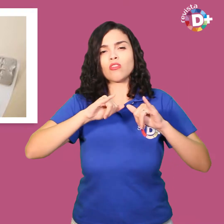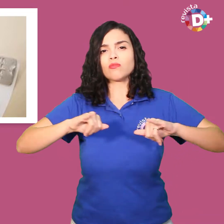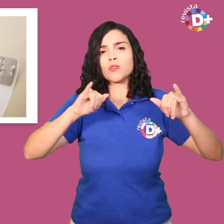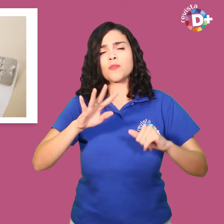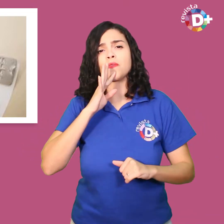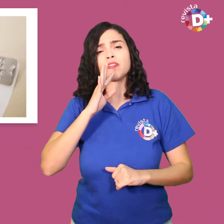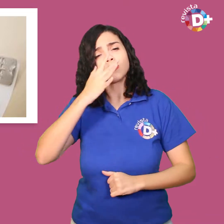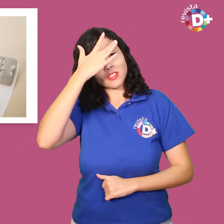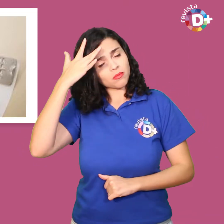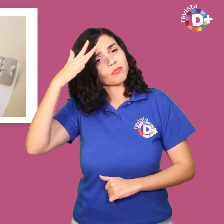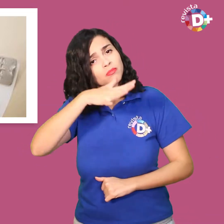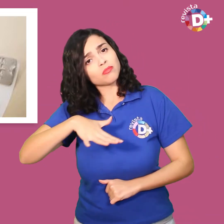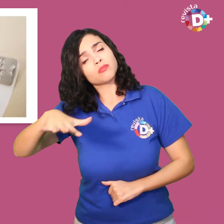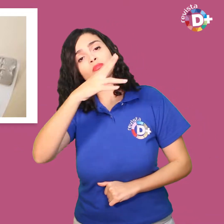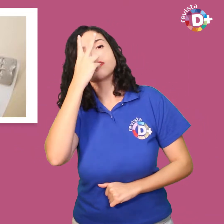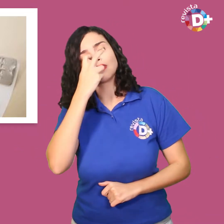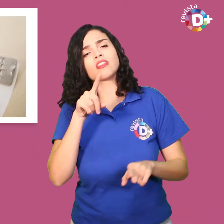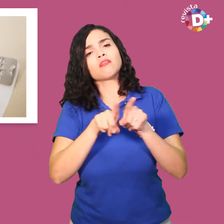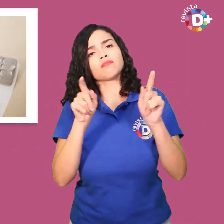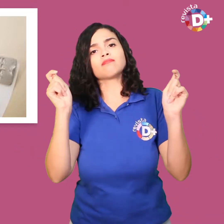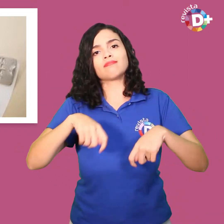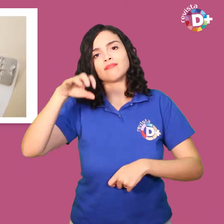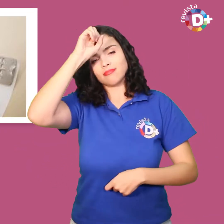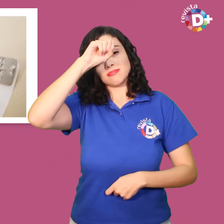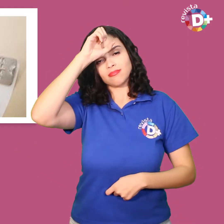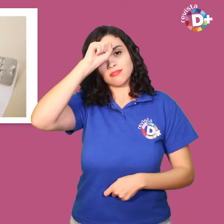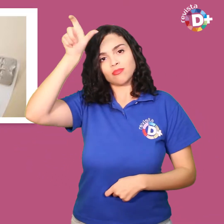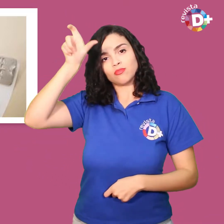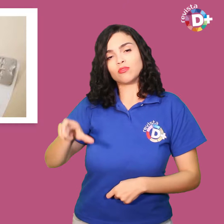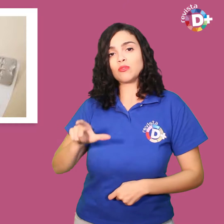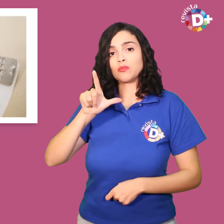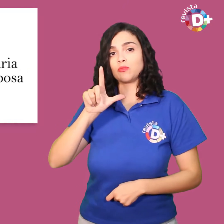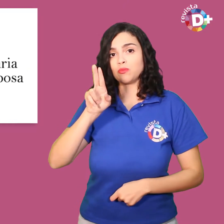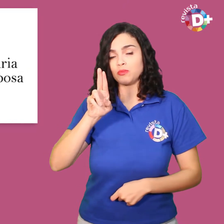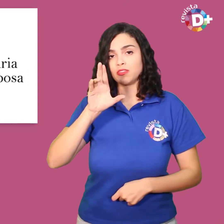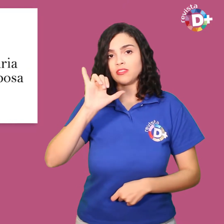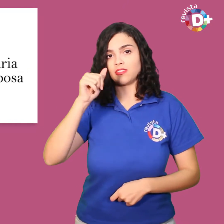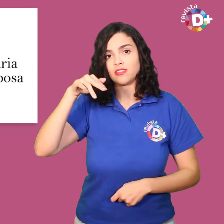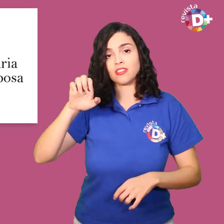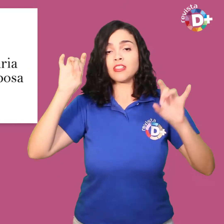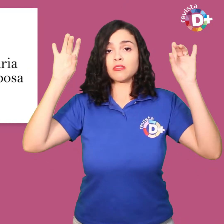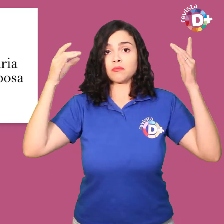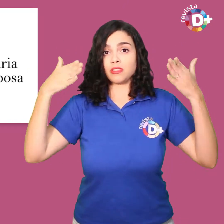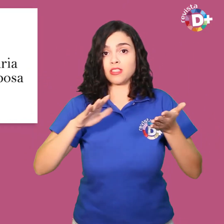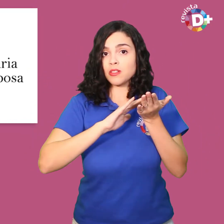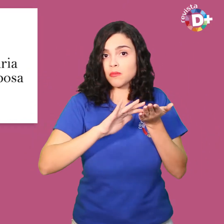pessoas podiam também aprender. Para Luciane Maria Molina Barbosa, braillista e pedagoga com deficiência